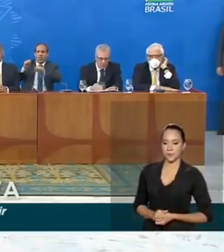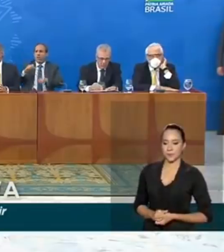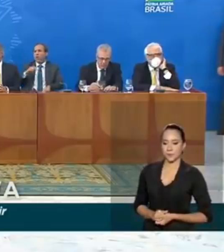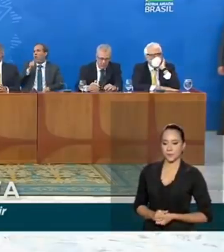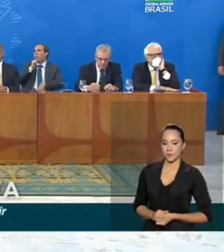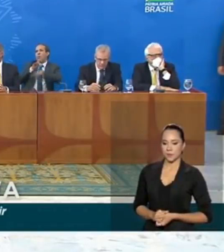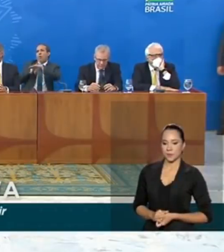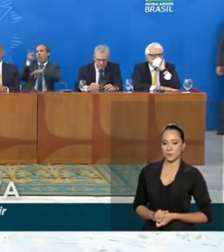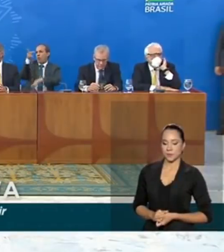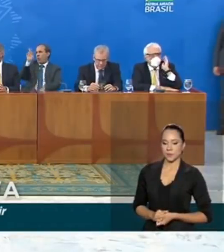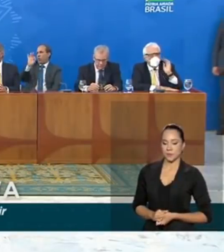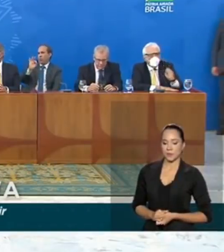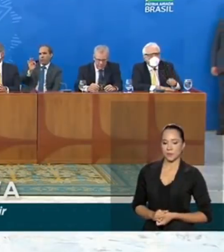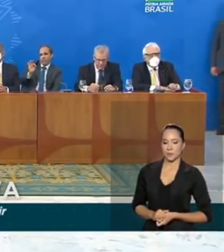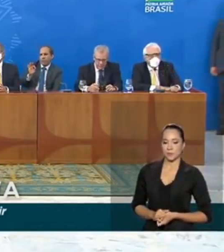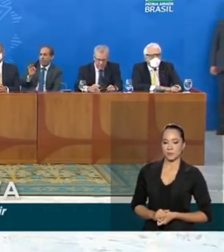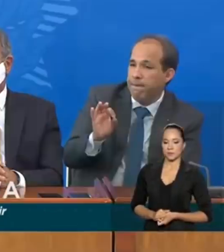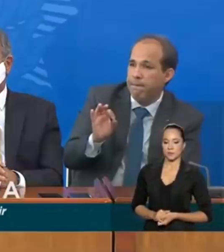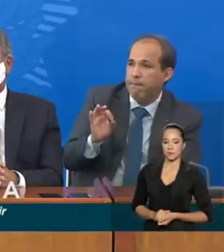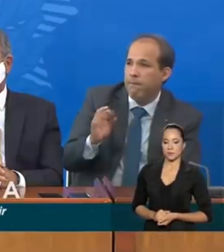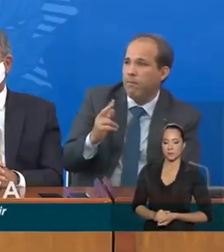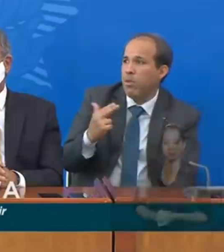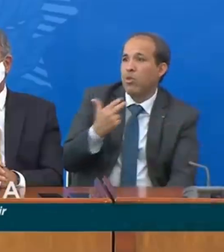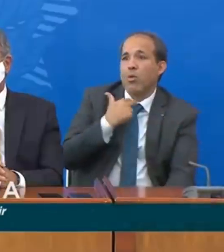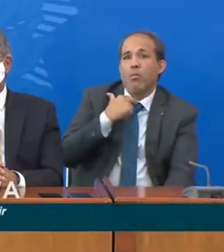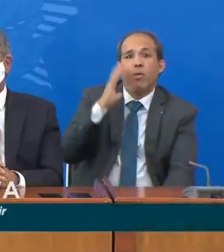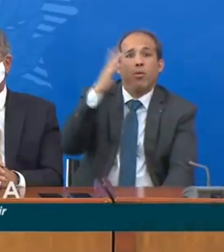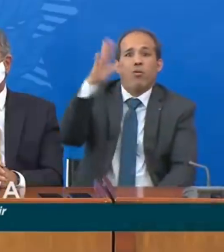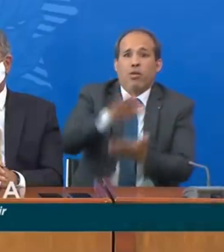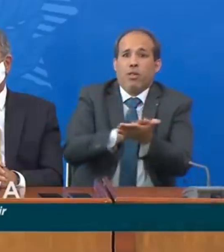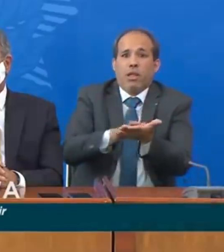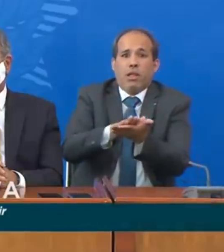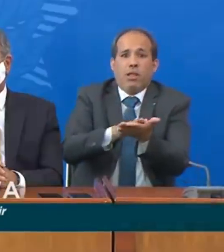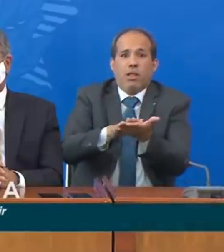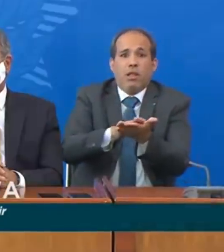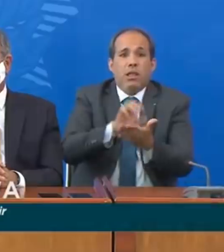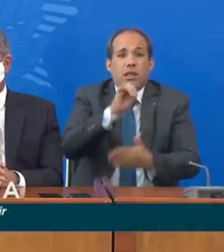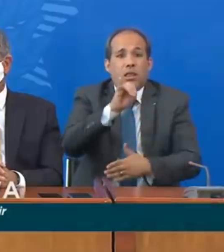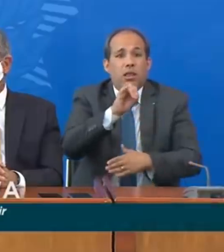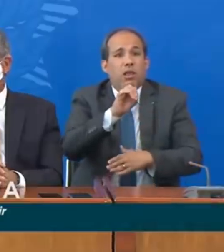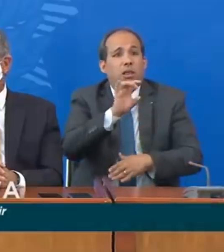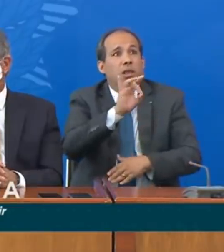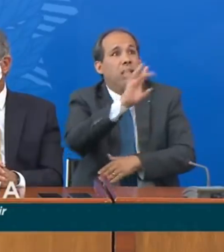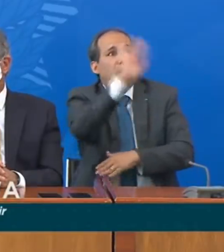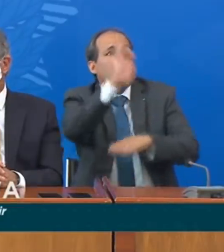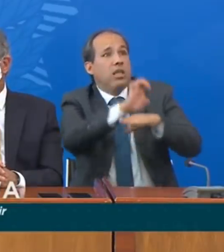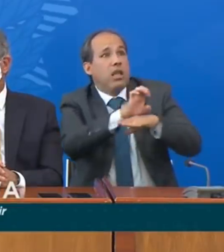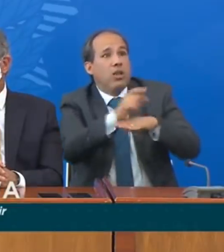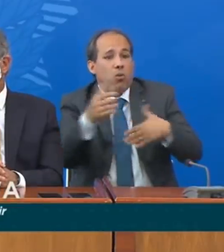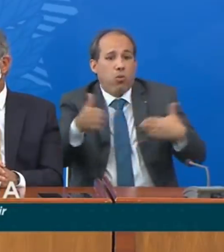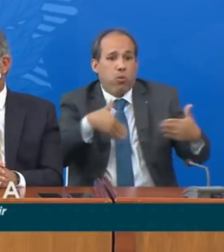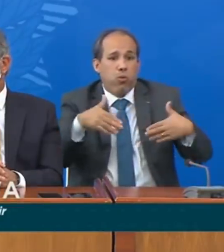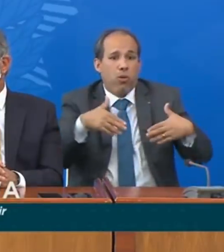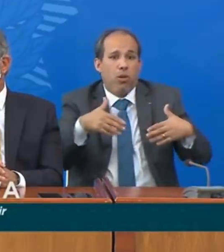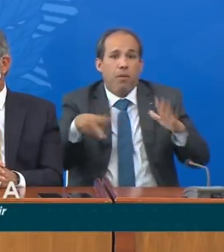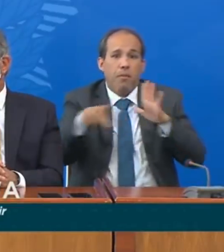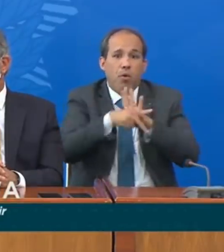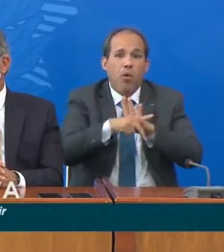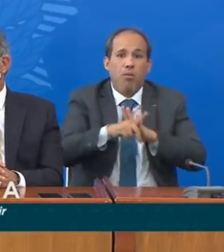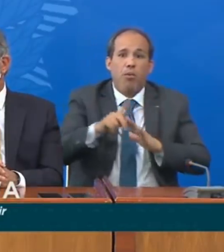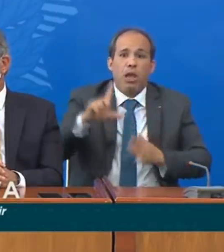eles. Nós não estamos interferindo em nada. Se um Estado está arrecadando X por litro de